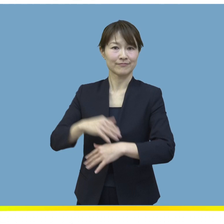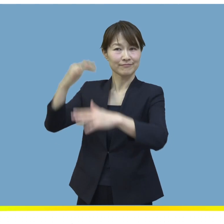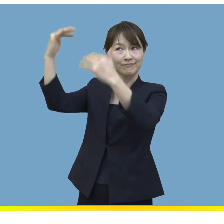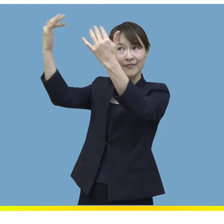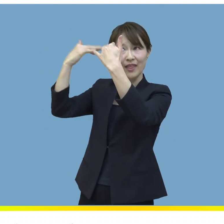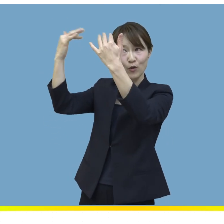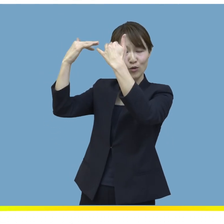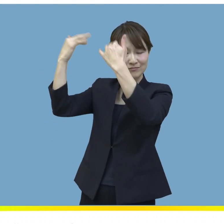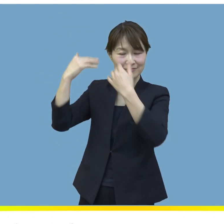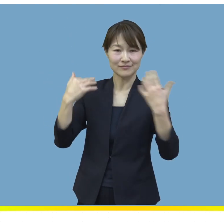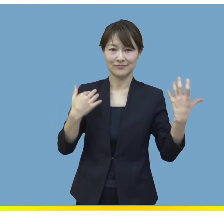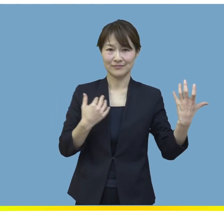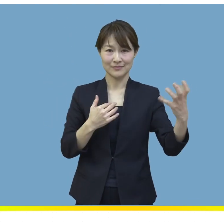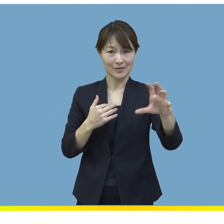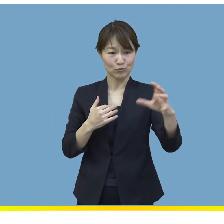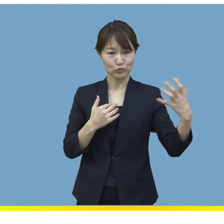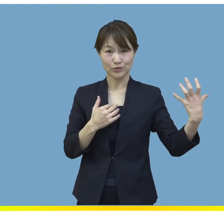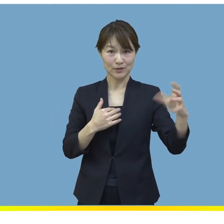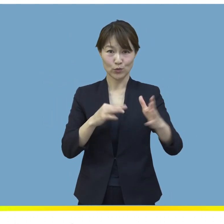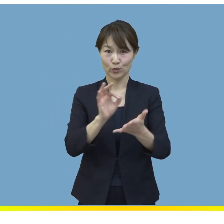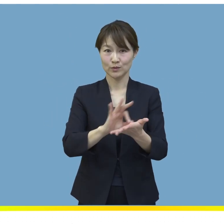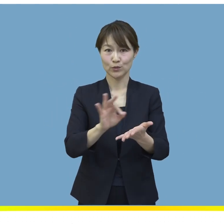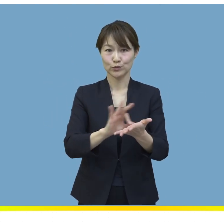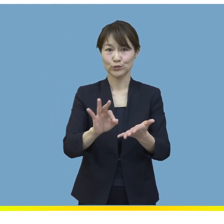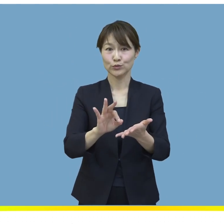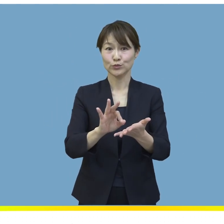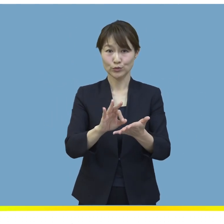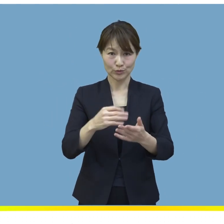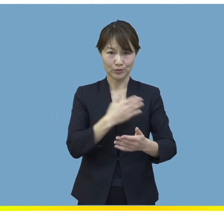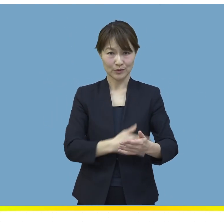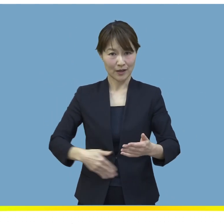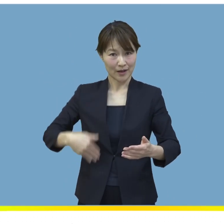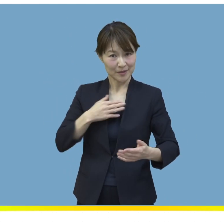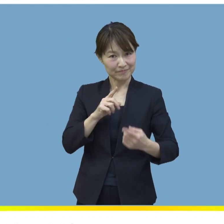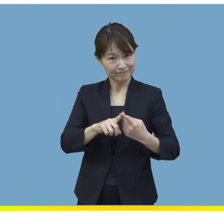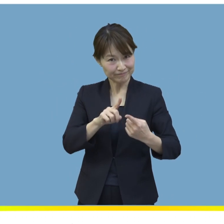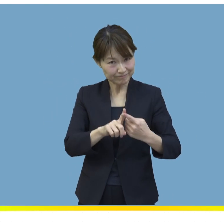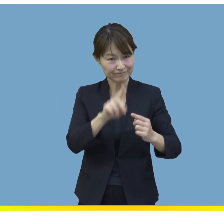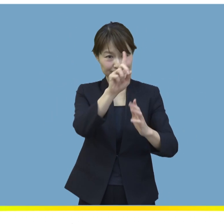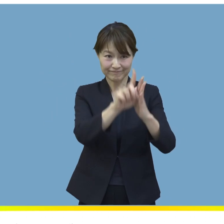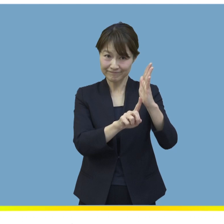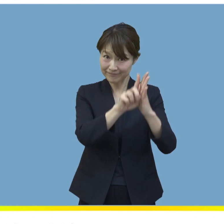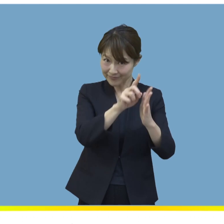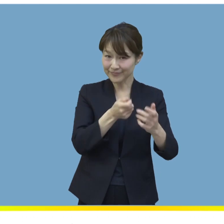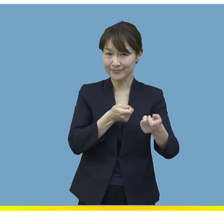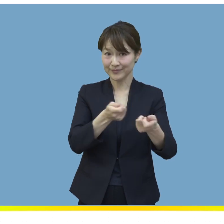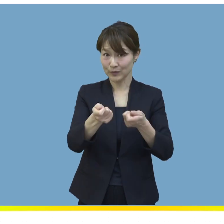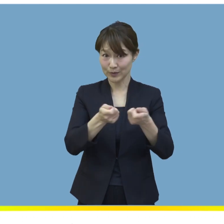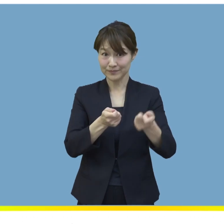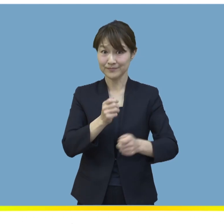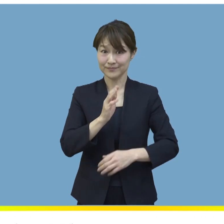エアコンや扇風機を使い温度調節をする